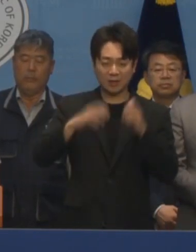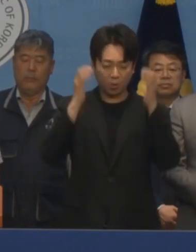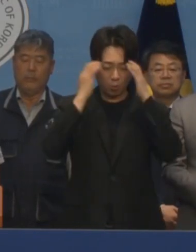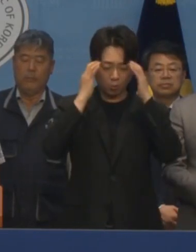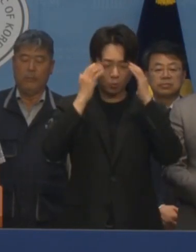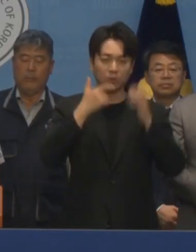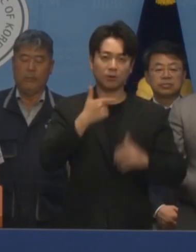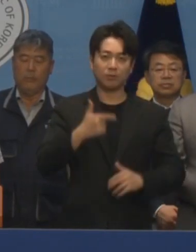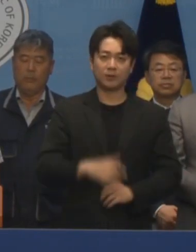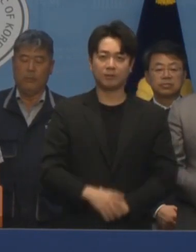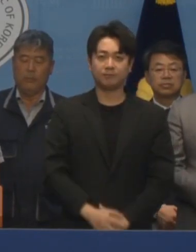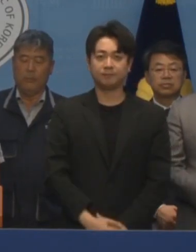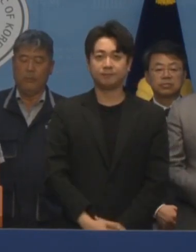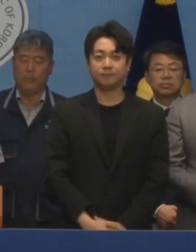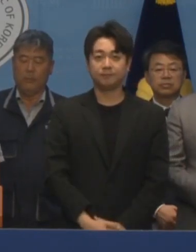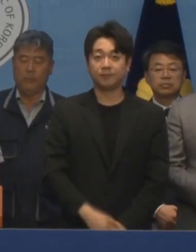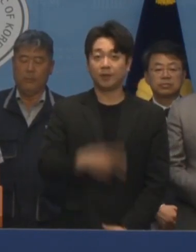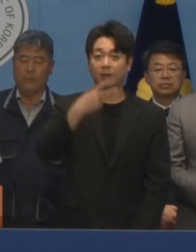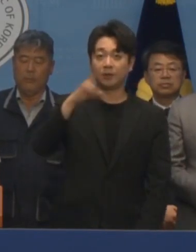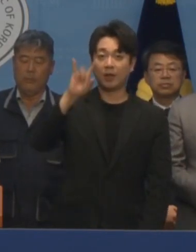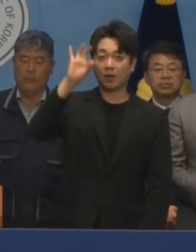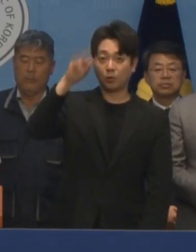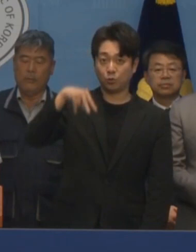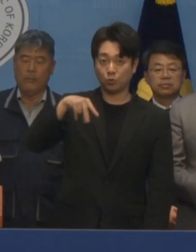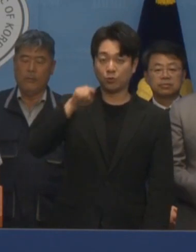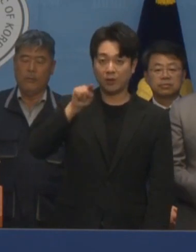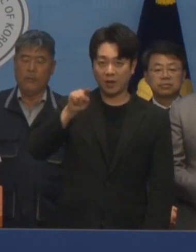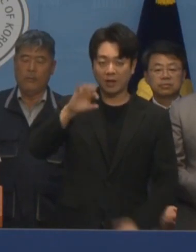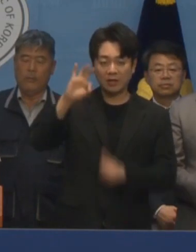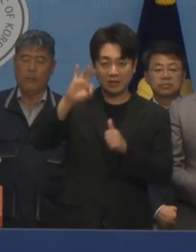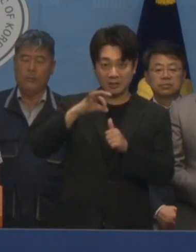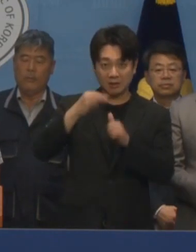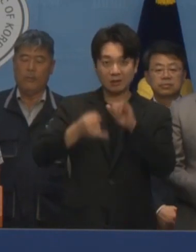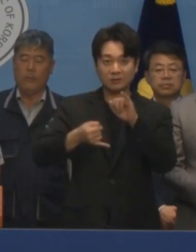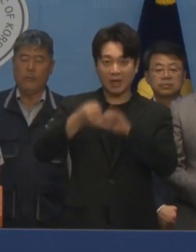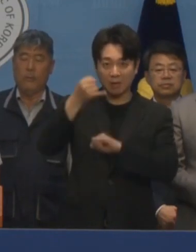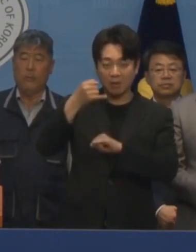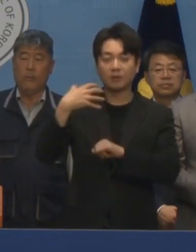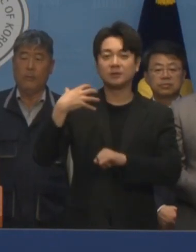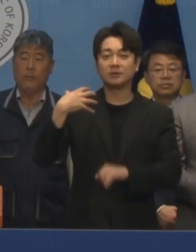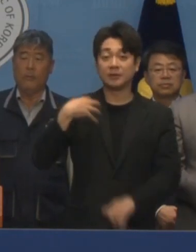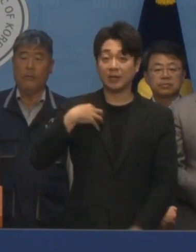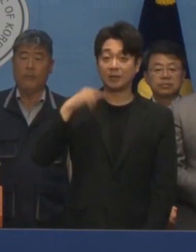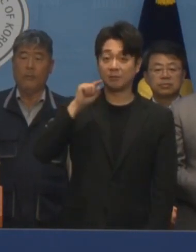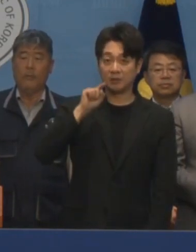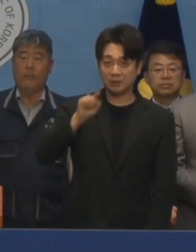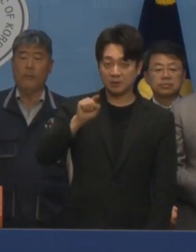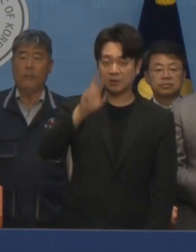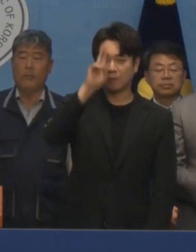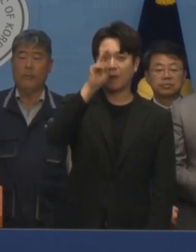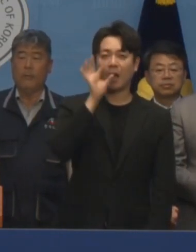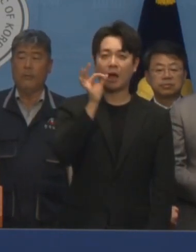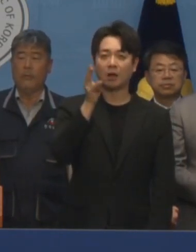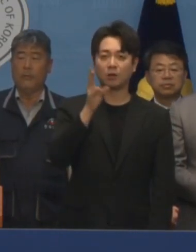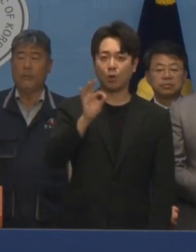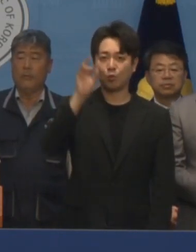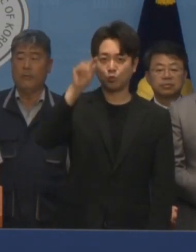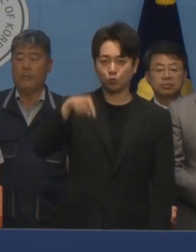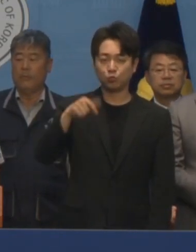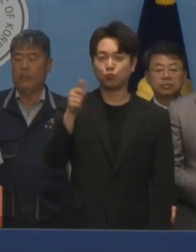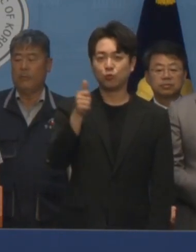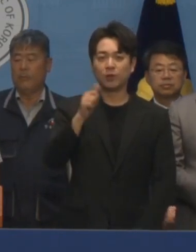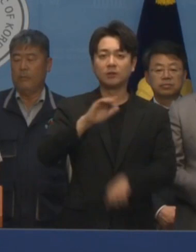있습니다. 대유그룹의 임금체불 사태의 책임은 그룹을 직접 경영한 박영우 회장에게